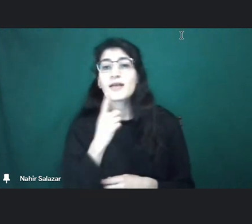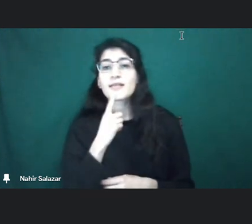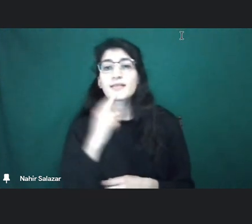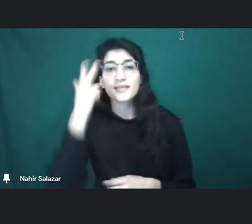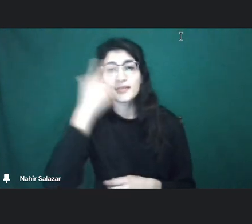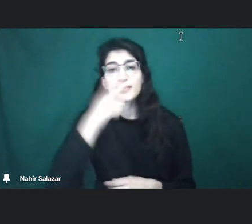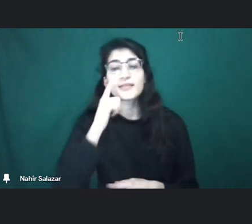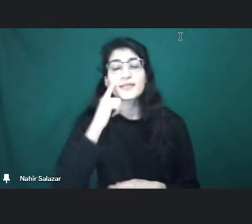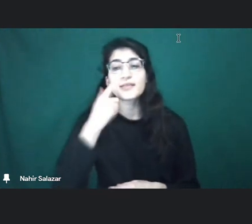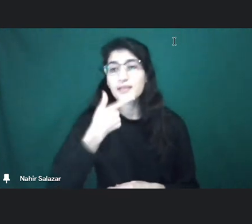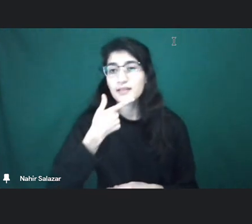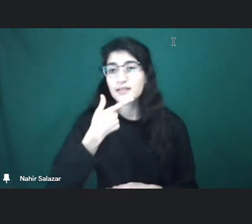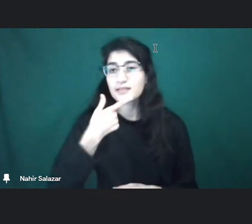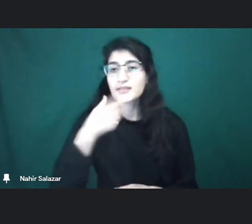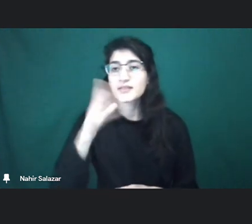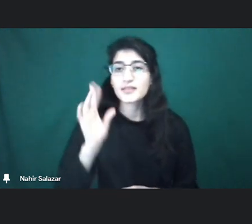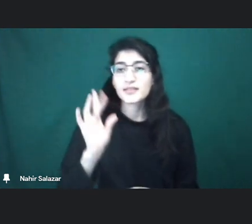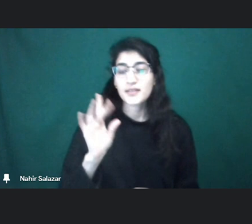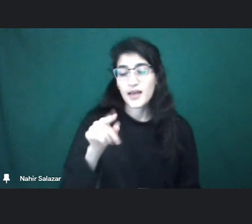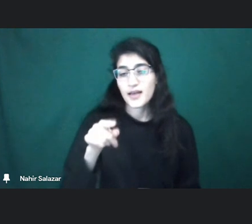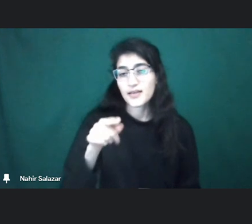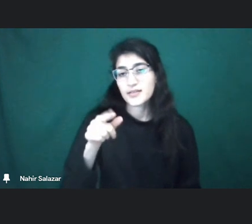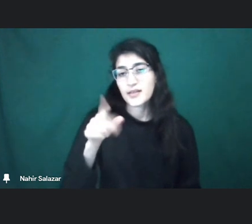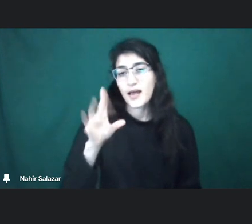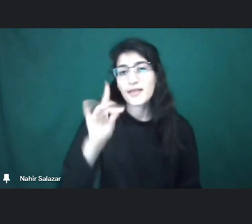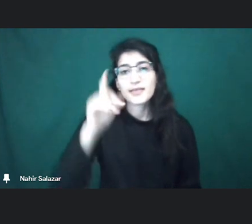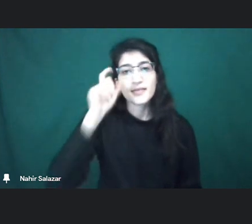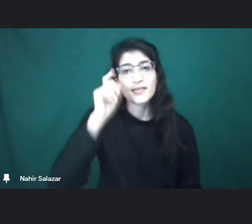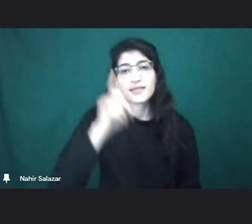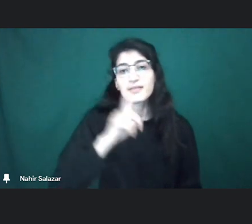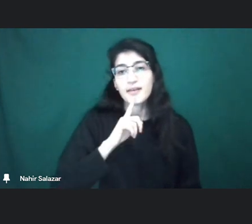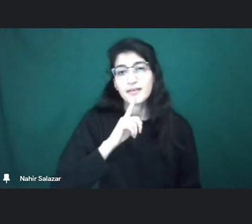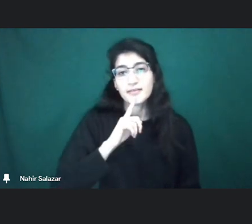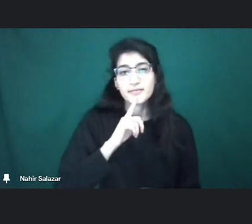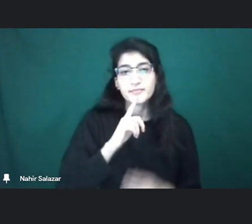Determinante. Determinante. Este. Recognizes.